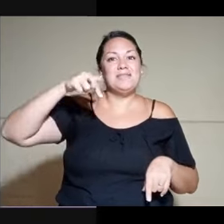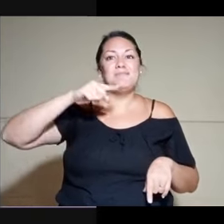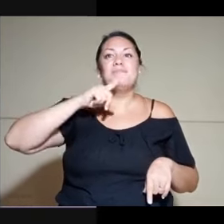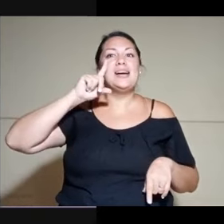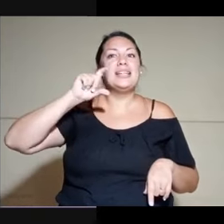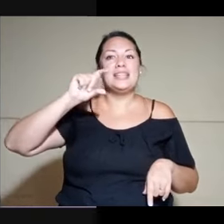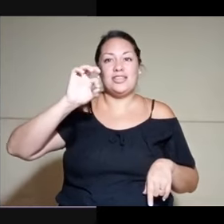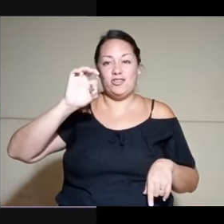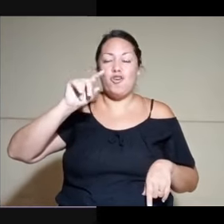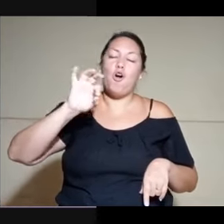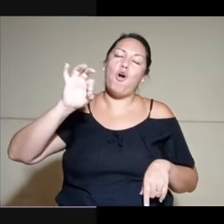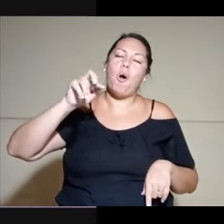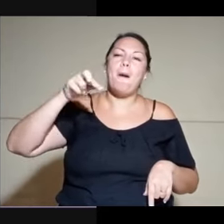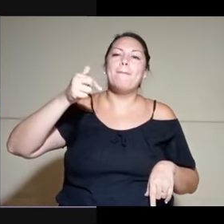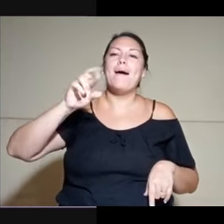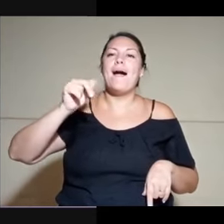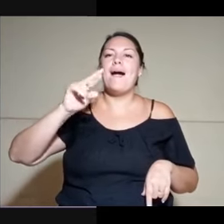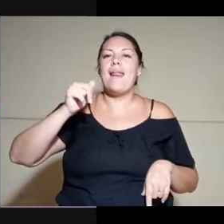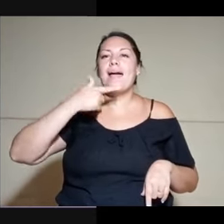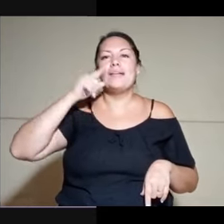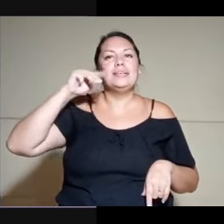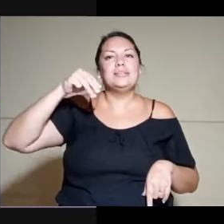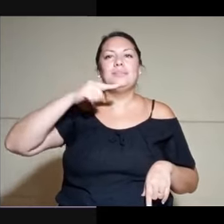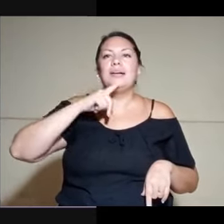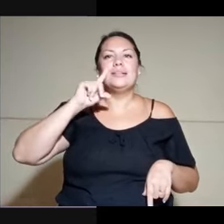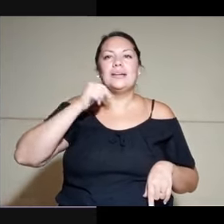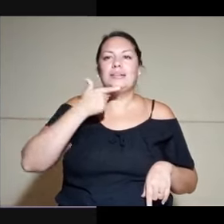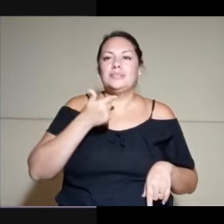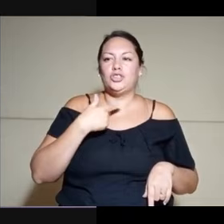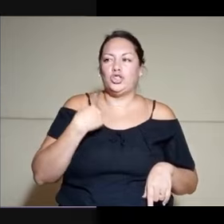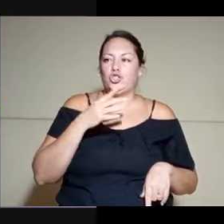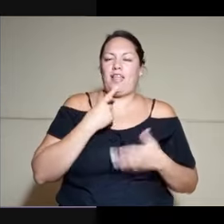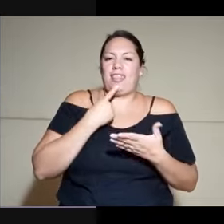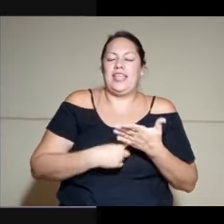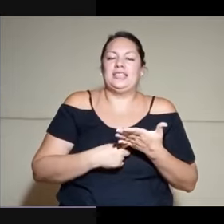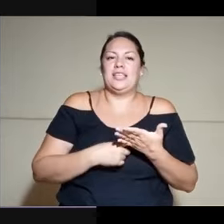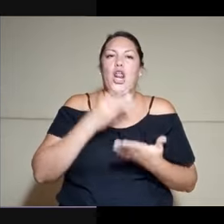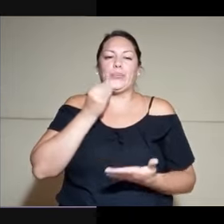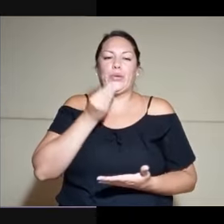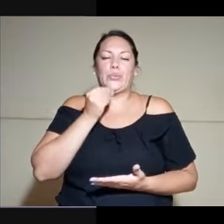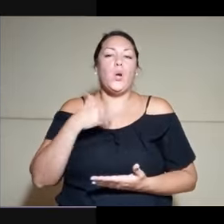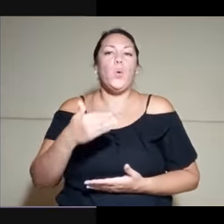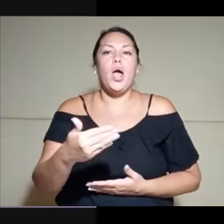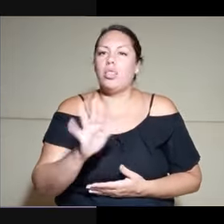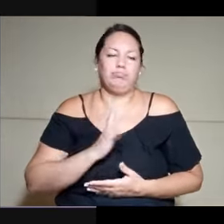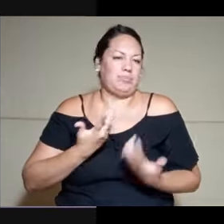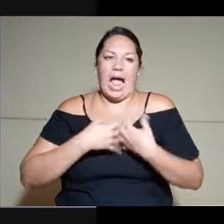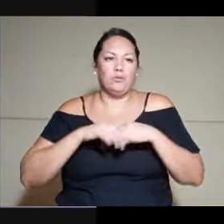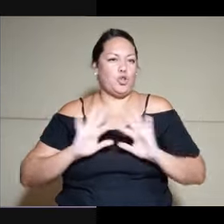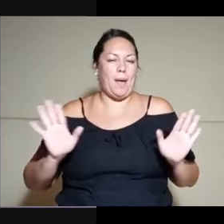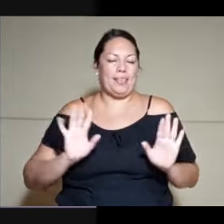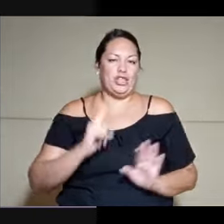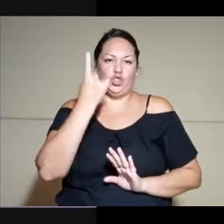Porque una glándula, acuérdense que pertenece al sistema simpático o al sistema parasimpático, es decir, el sistema nervioso autónomo. Nosotros no